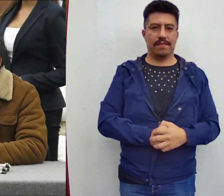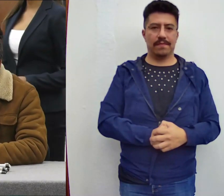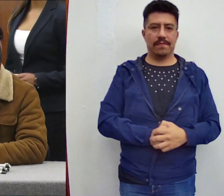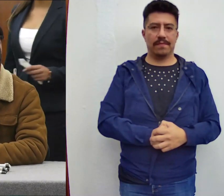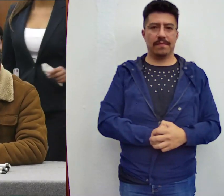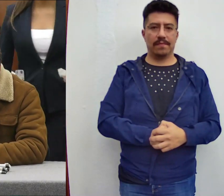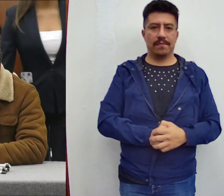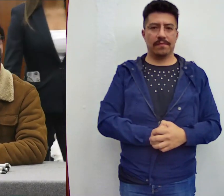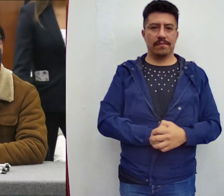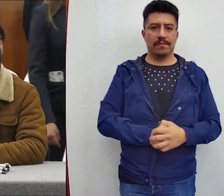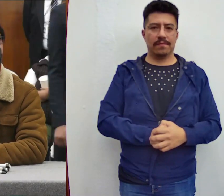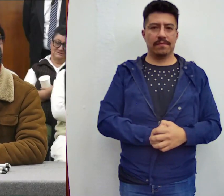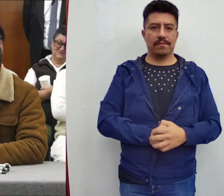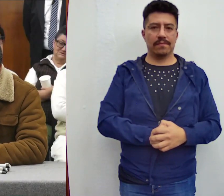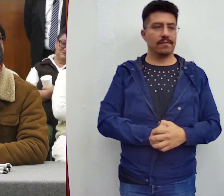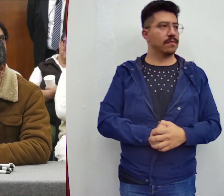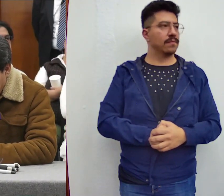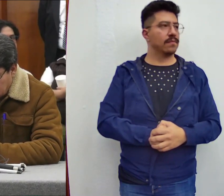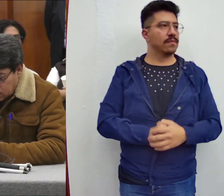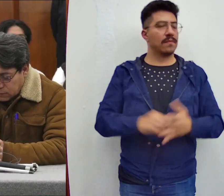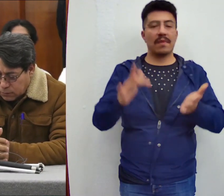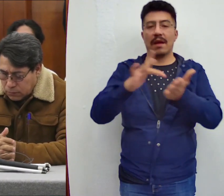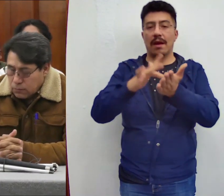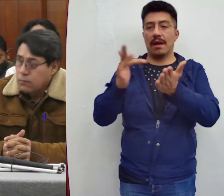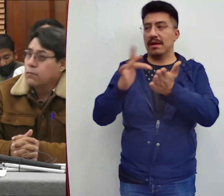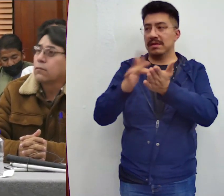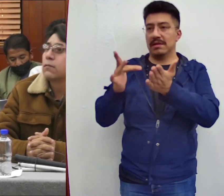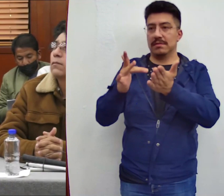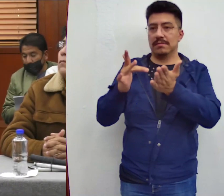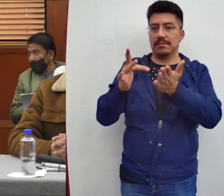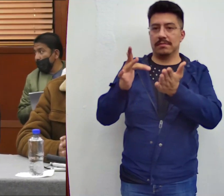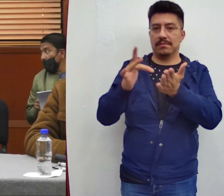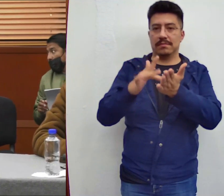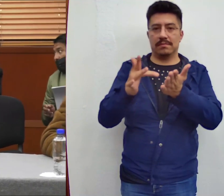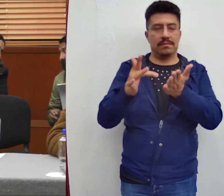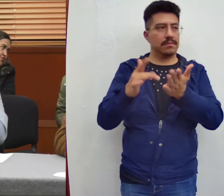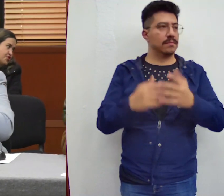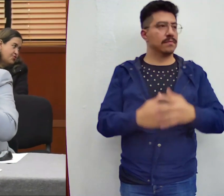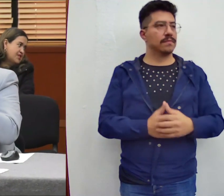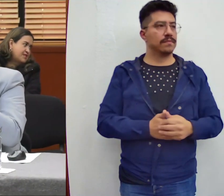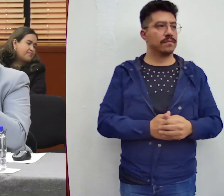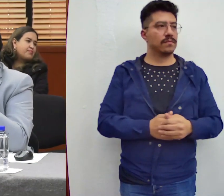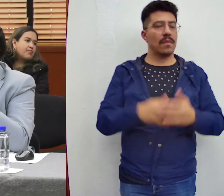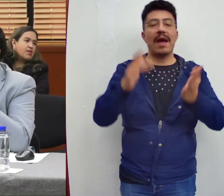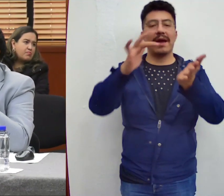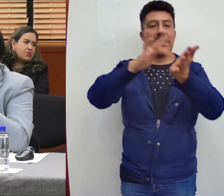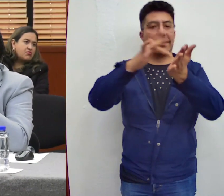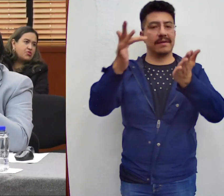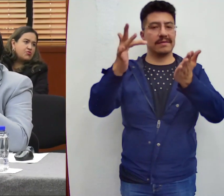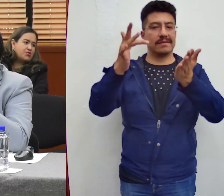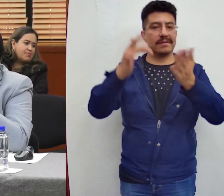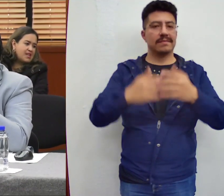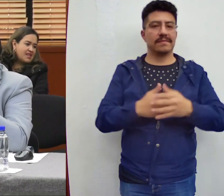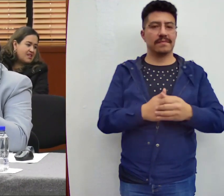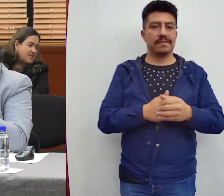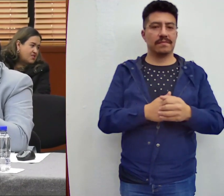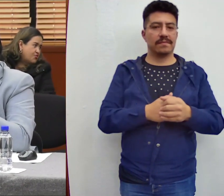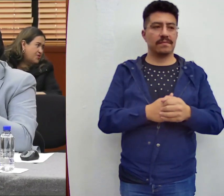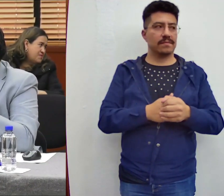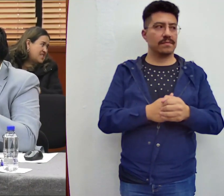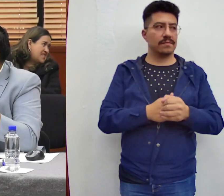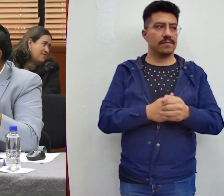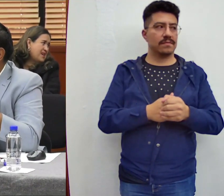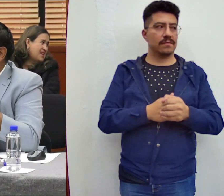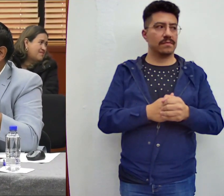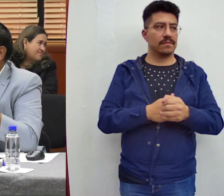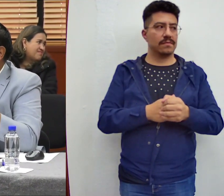Adelante. Muchas gracias, estimado Salvador Reyes. Un agradecimiento por esta posibilidad